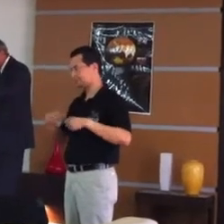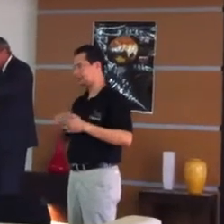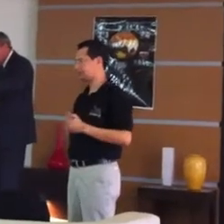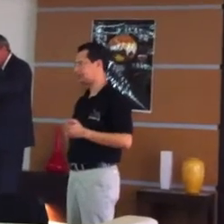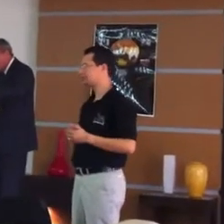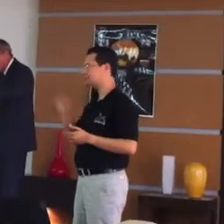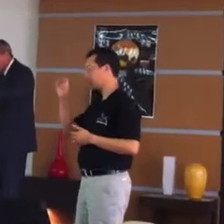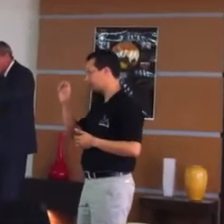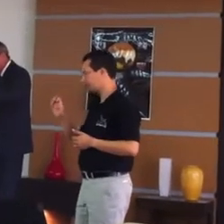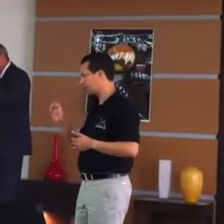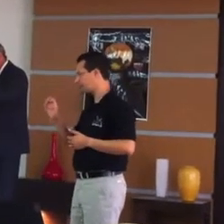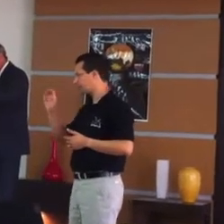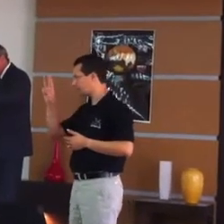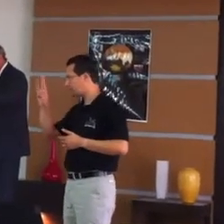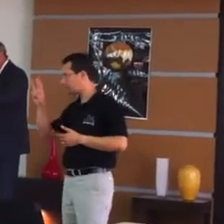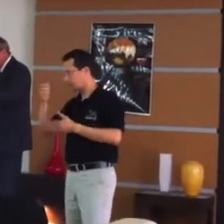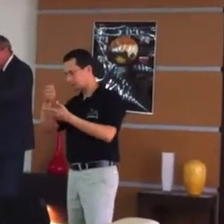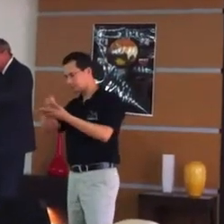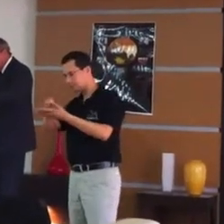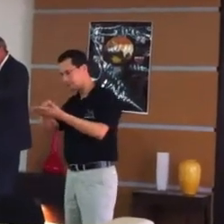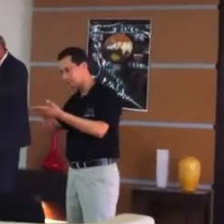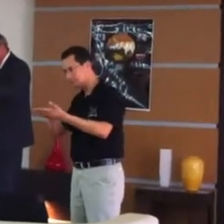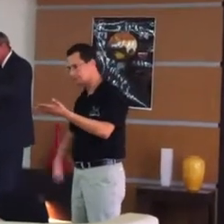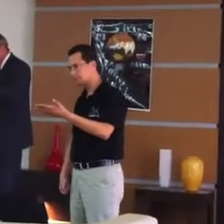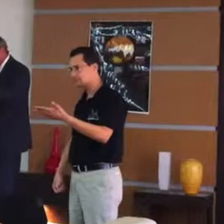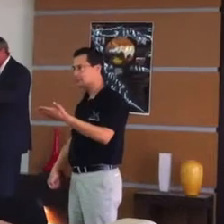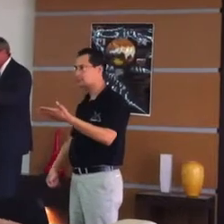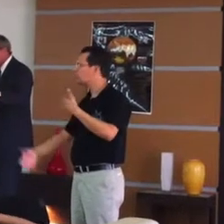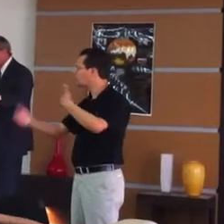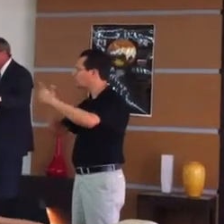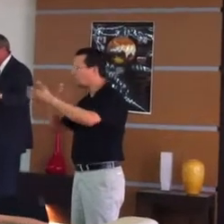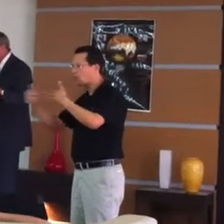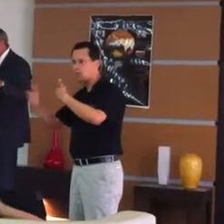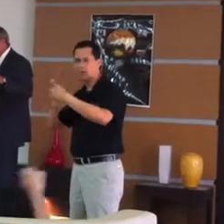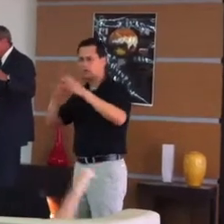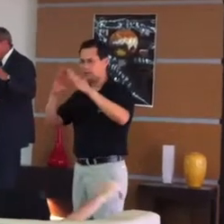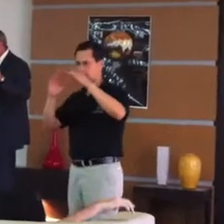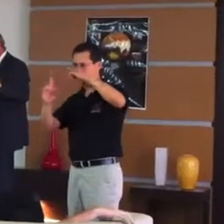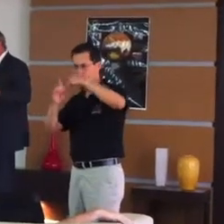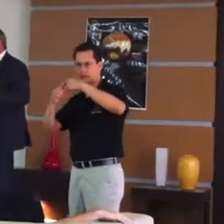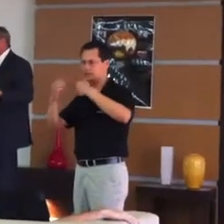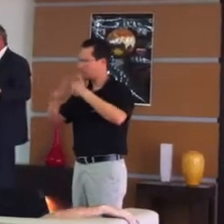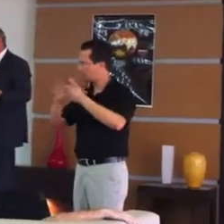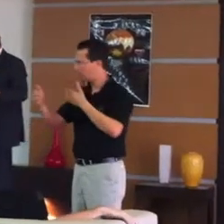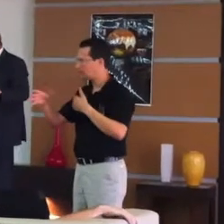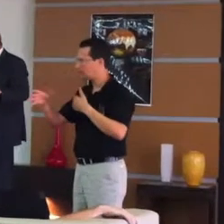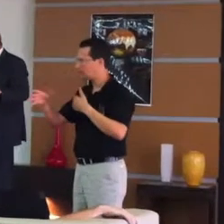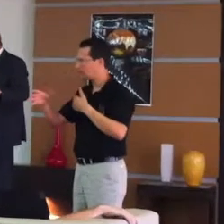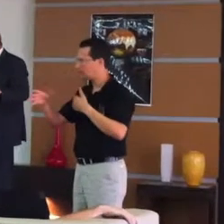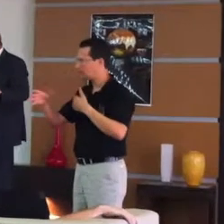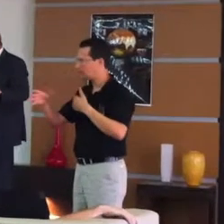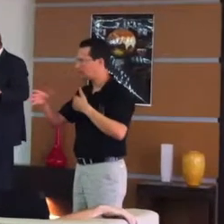todos os centros, a obra... Na obra se manifesta um espírito de liberalidade. Olha o que ela chega a